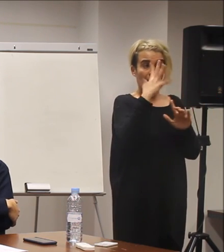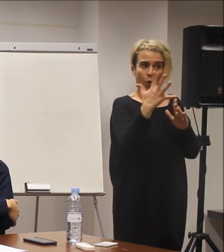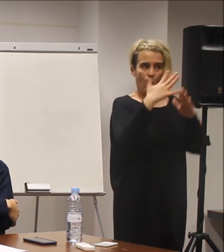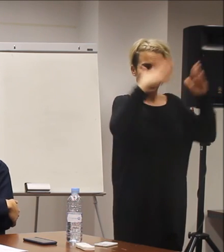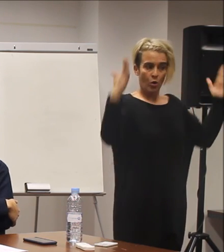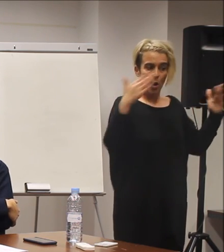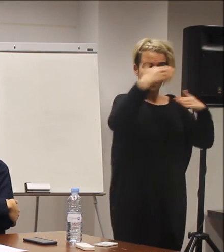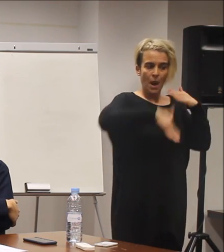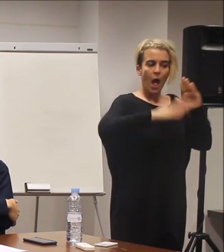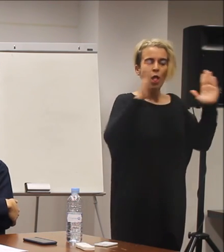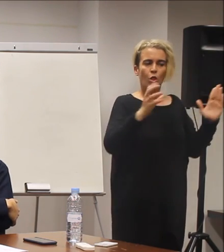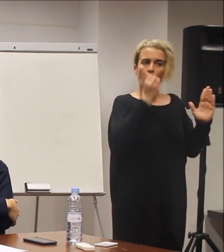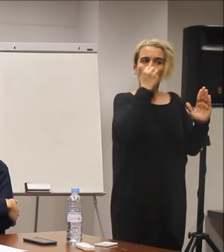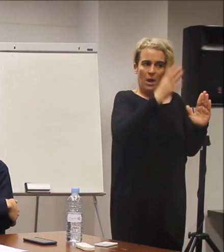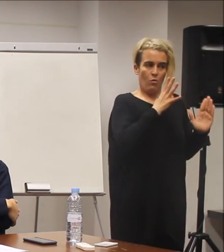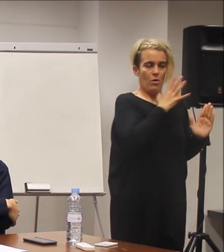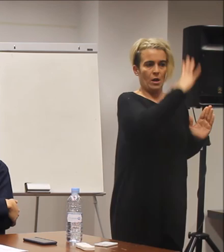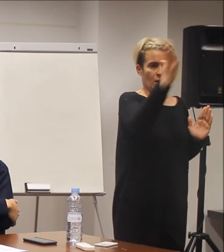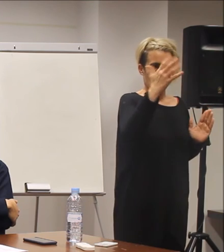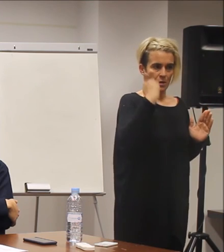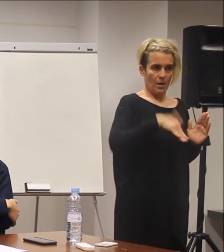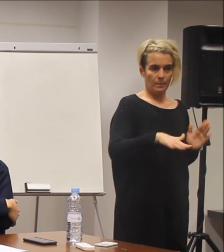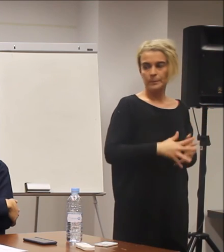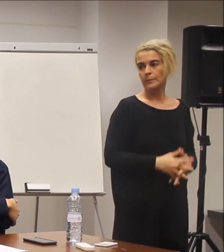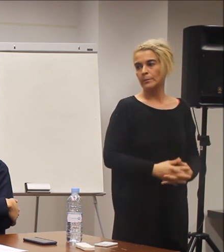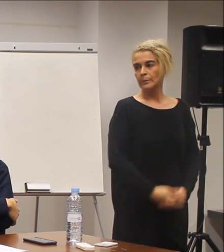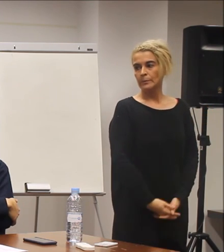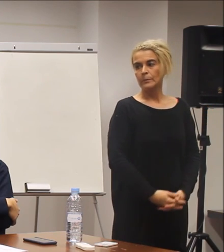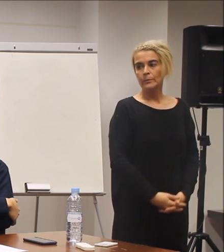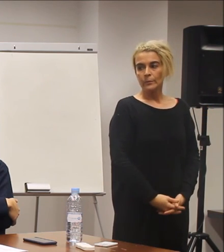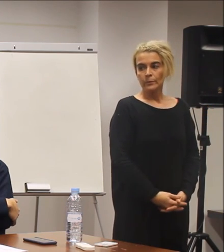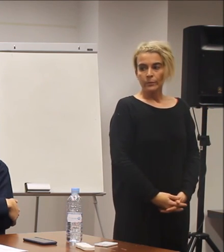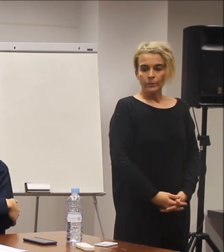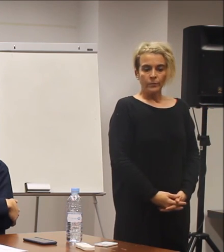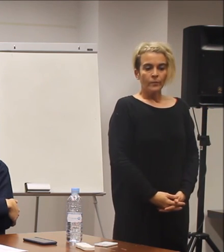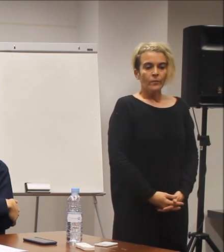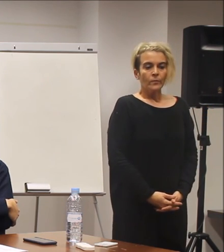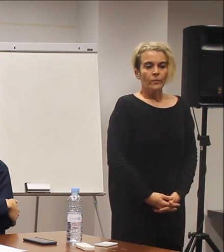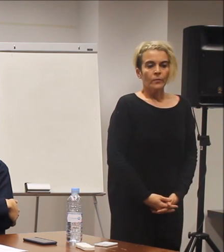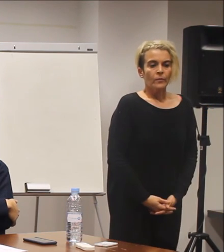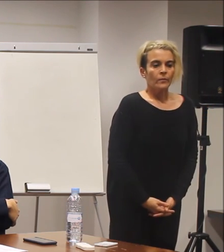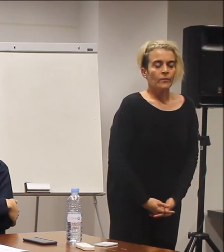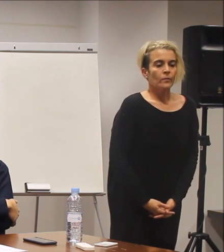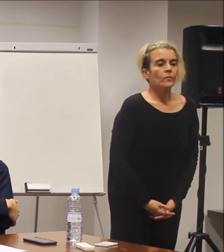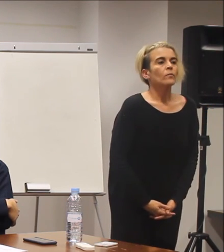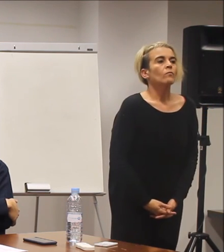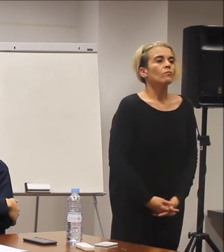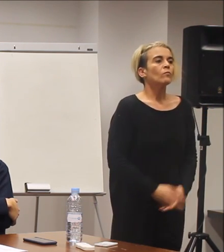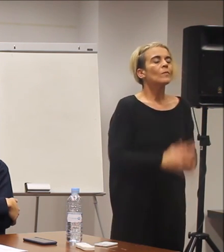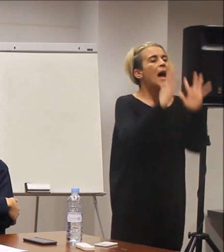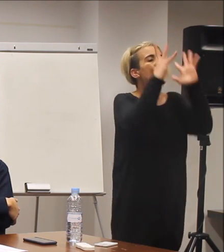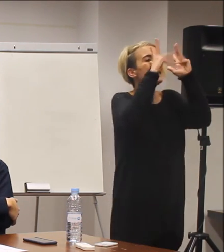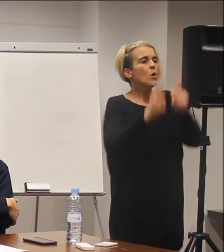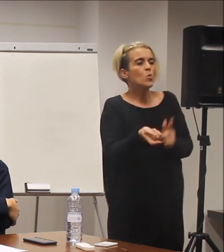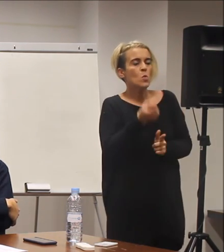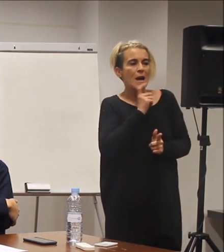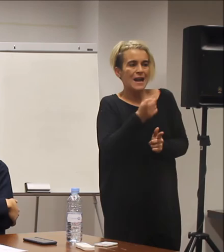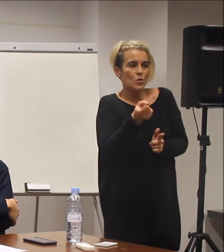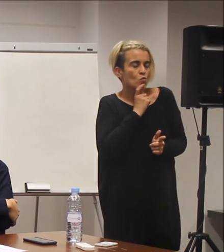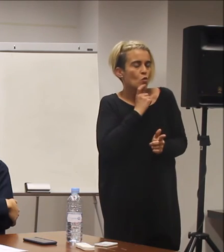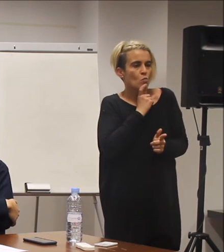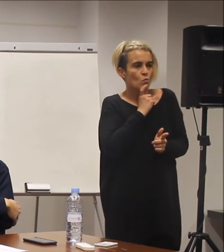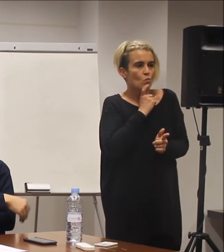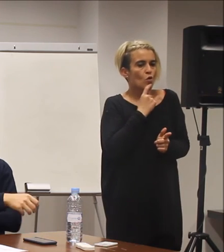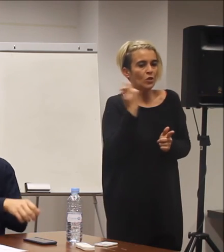iremos siempre muchos más tranquilos. Vale. En relación a cómo calcular o a quién acudió dónde, pues lo que ya he